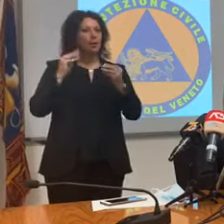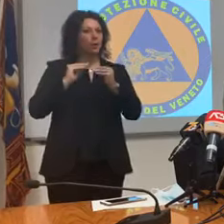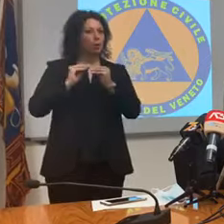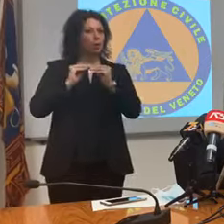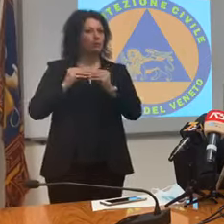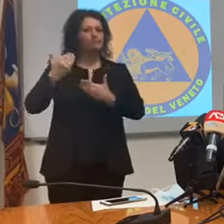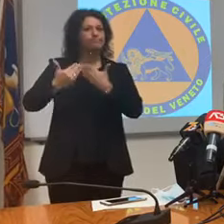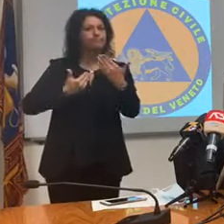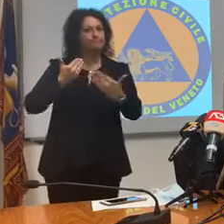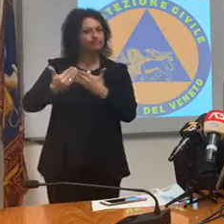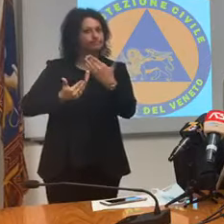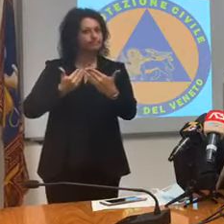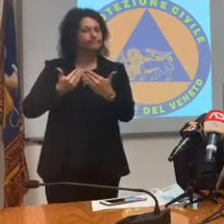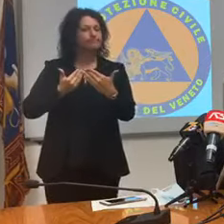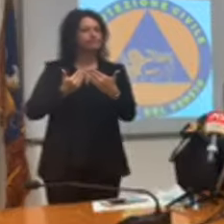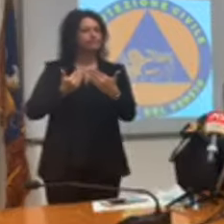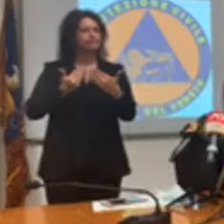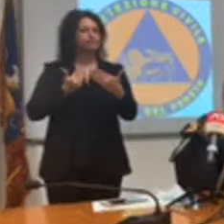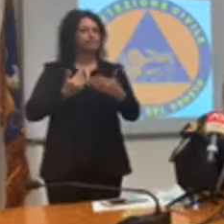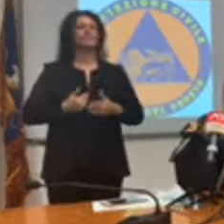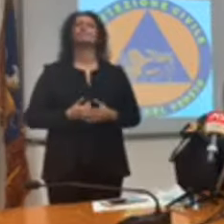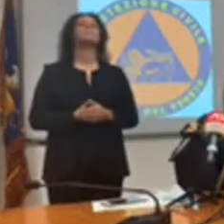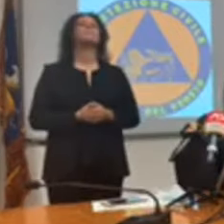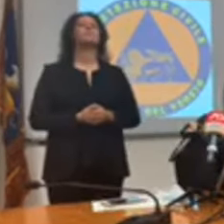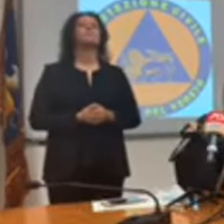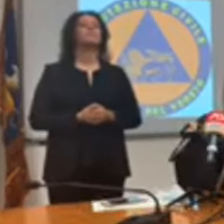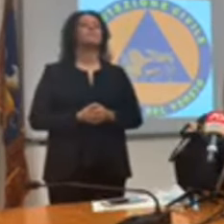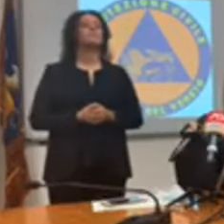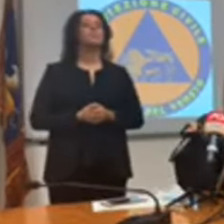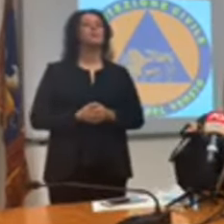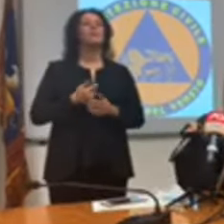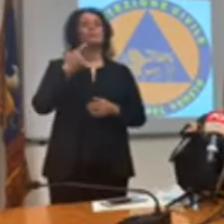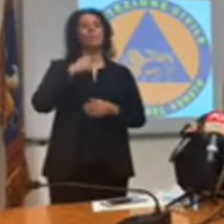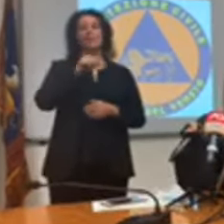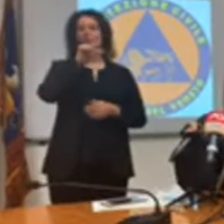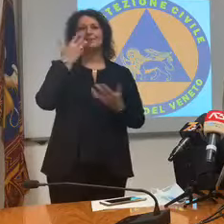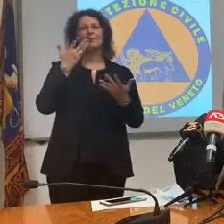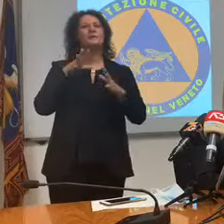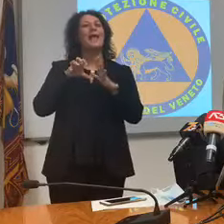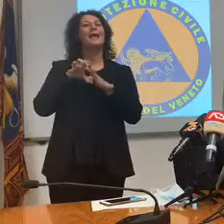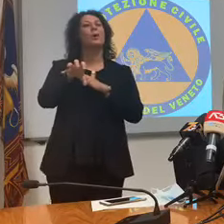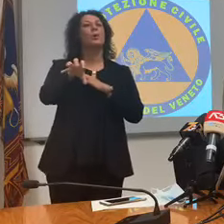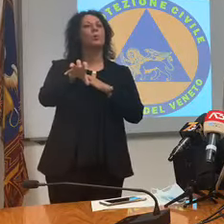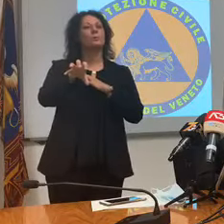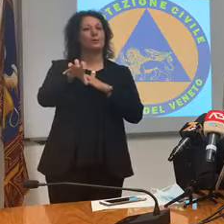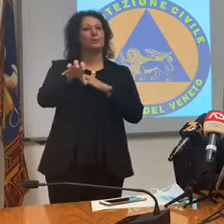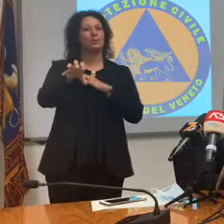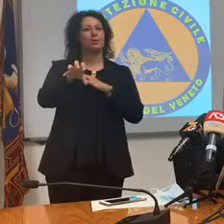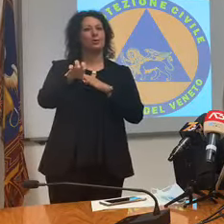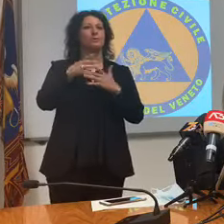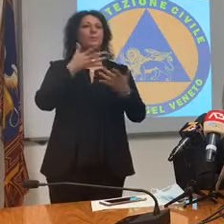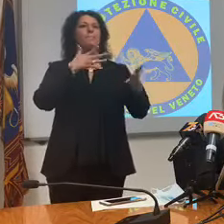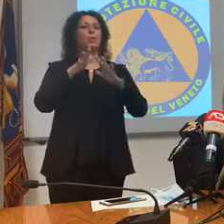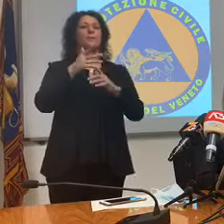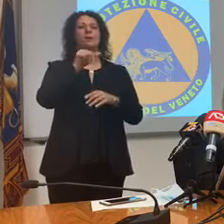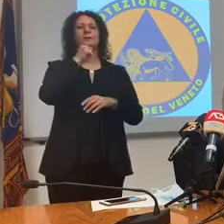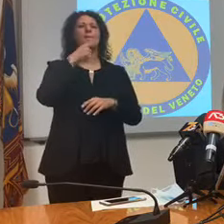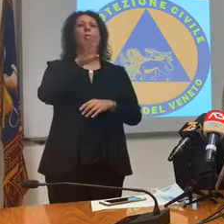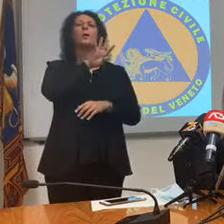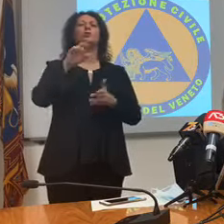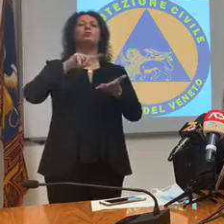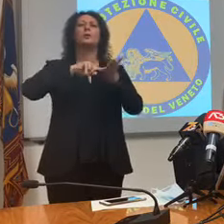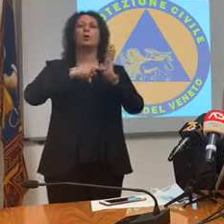sono stati annunciati che saranno legati appunto al recupero delle prestazioni e quindi i famosi 400 milioni che avete sentito già